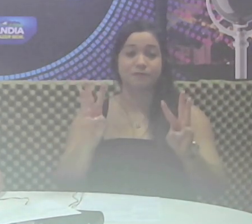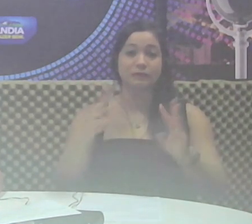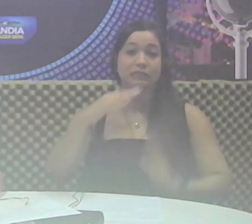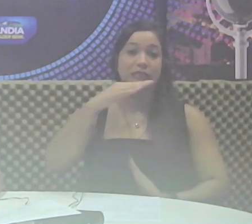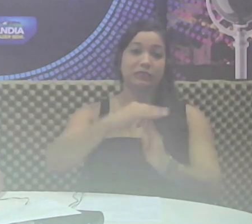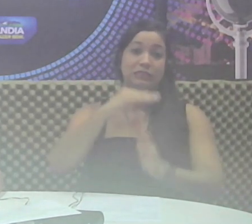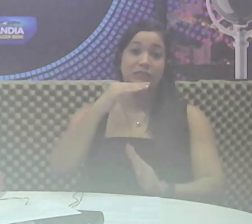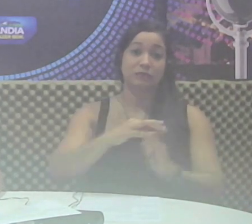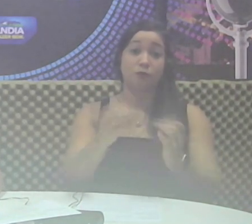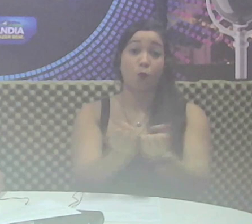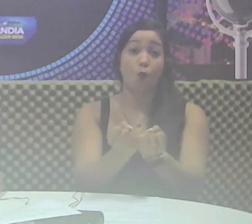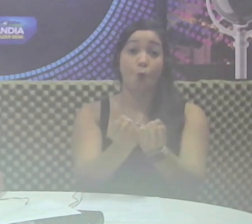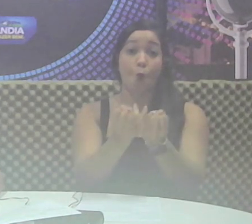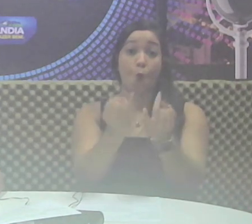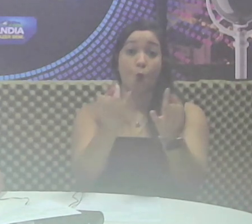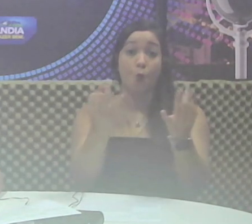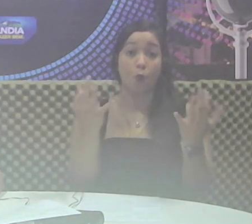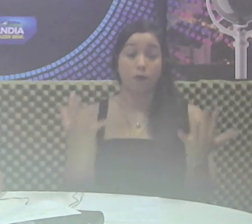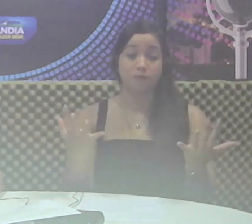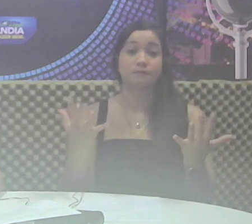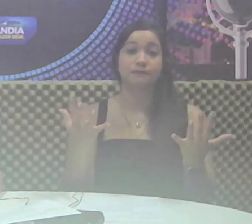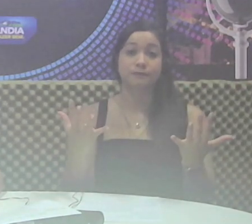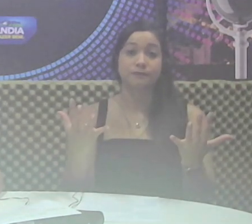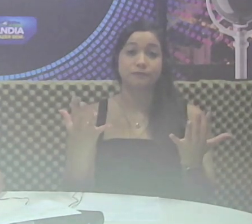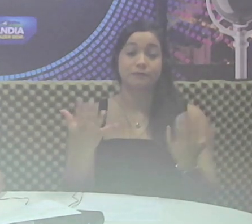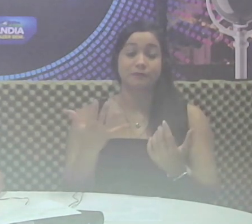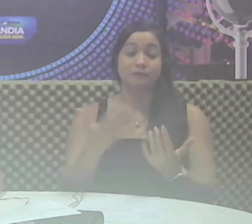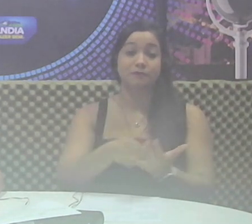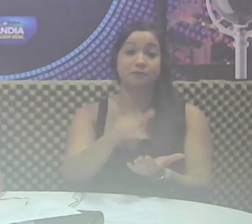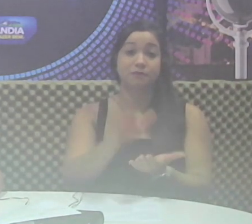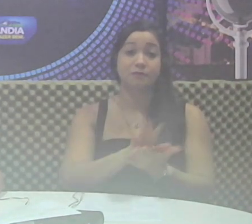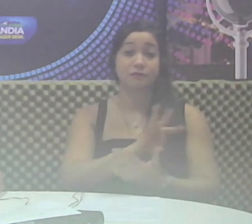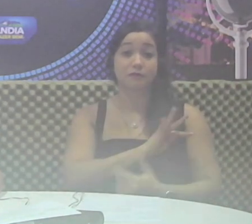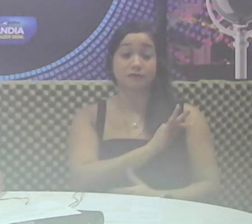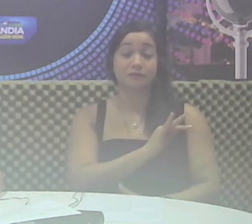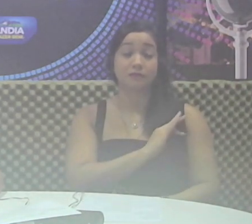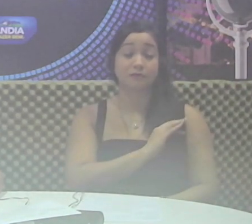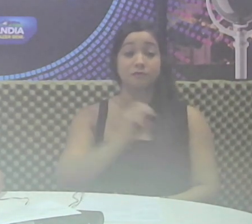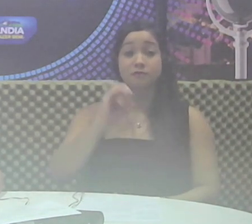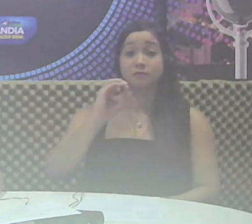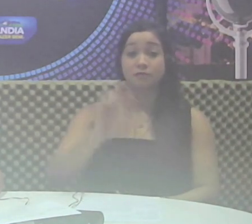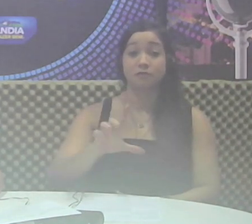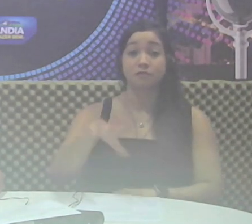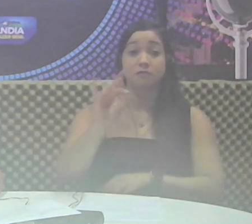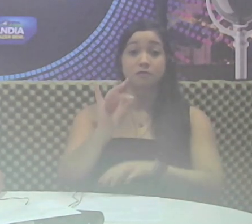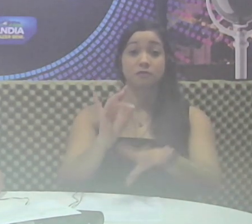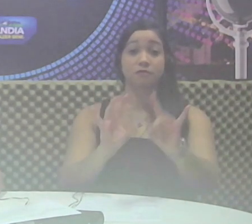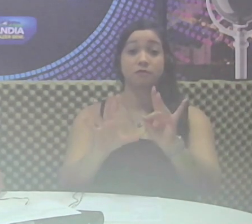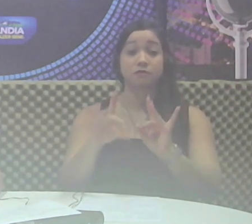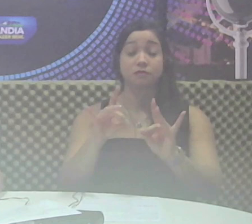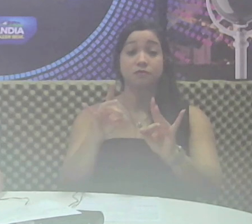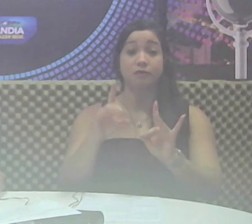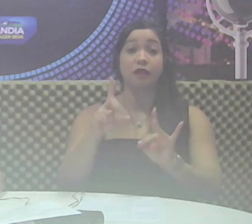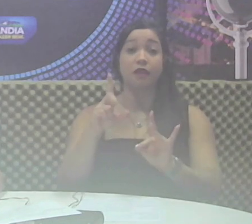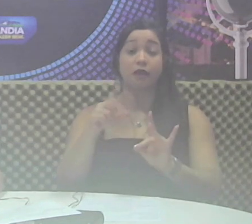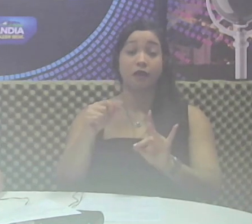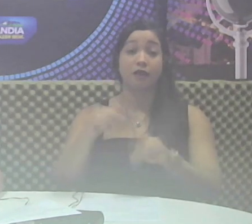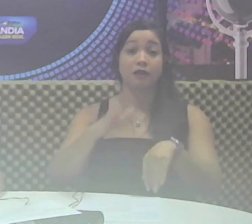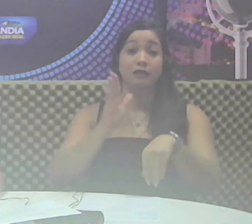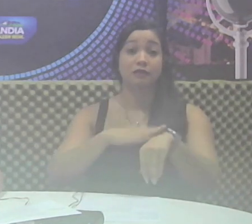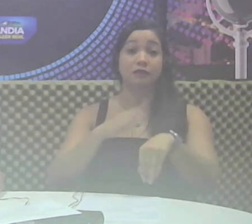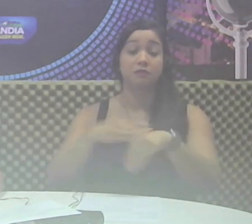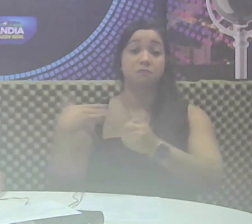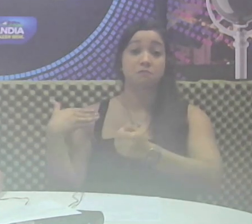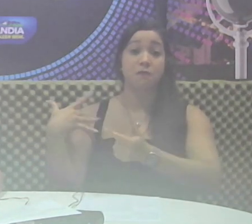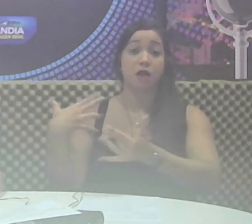de quantidade de doses e da nota técnica, o critério utilizado para contemplar os interessados será por ordem